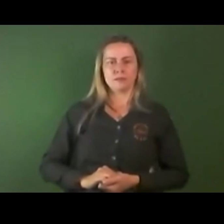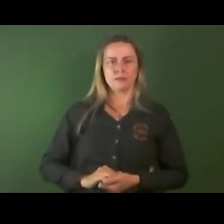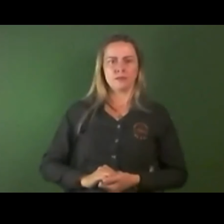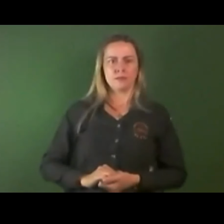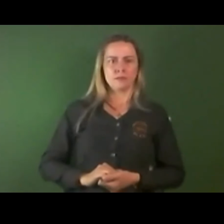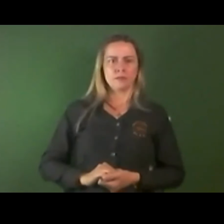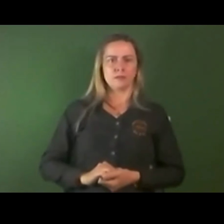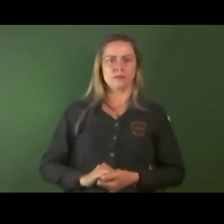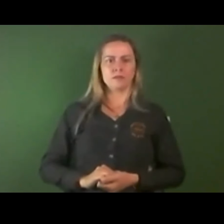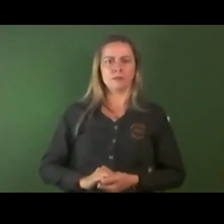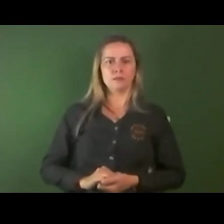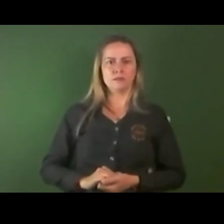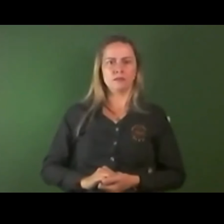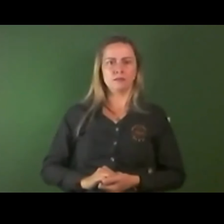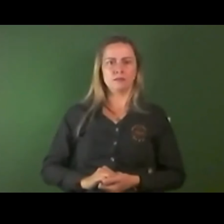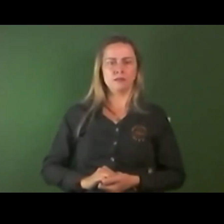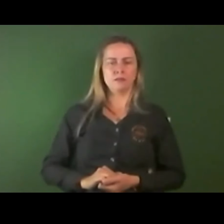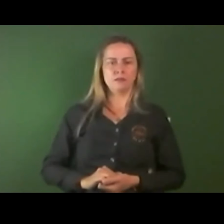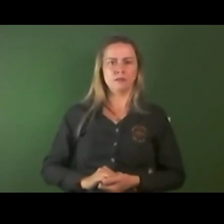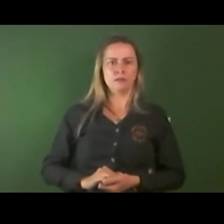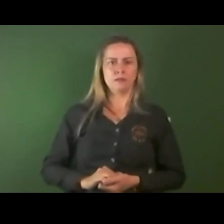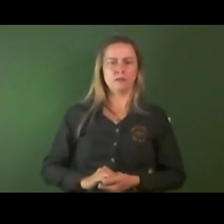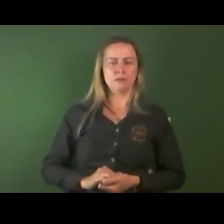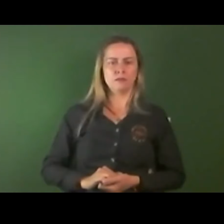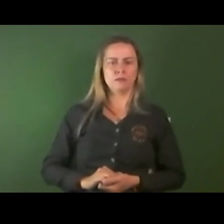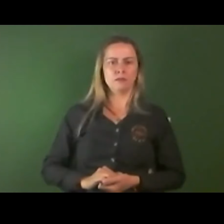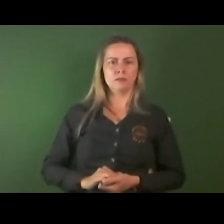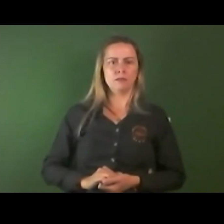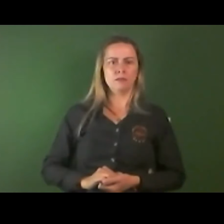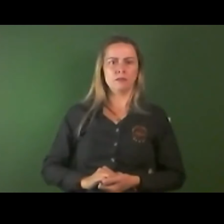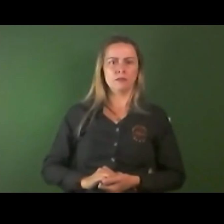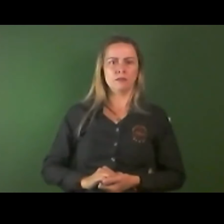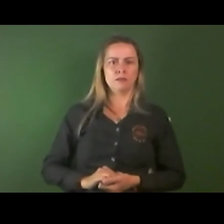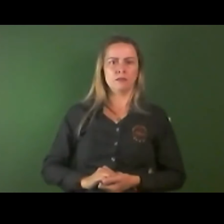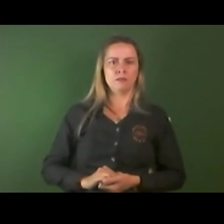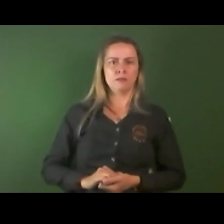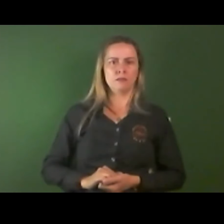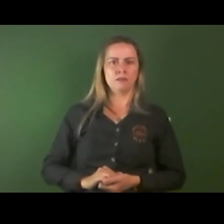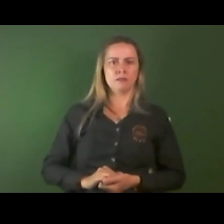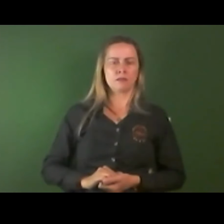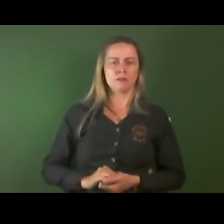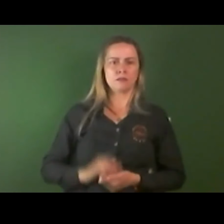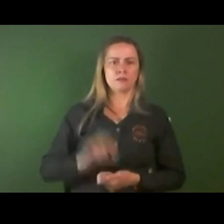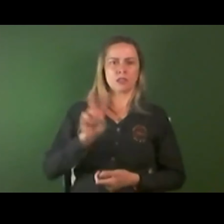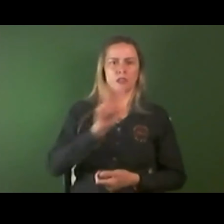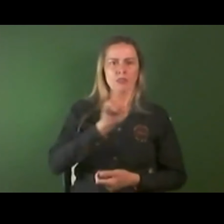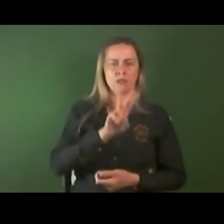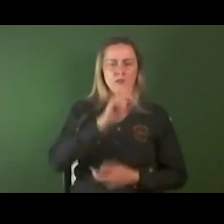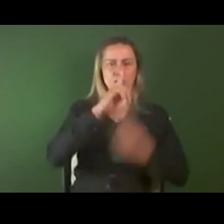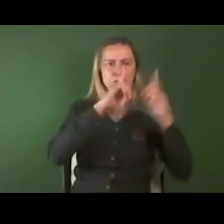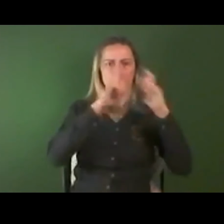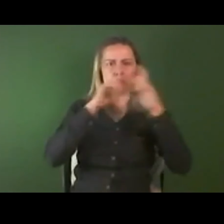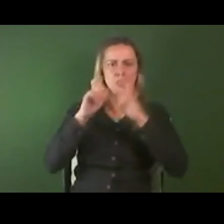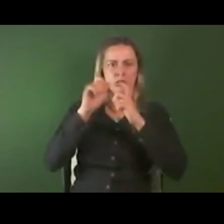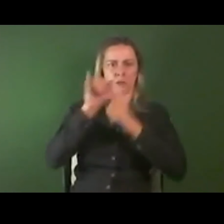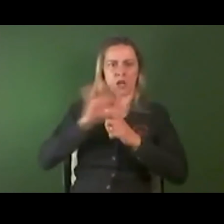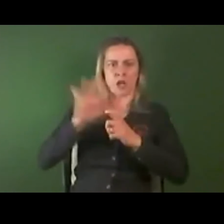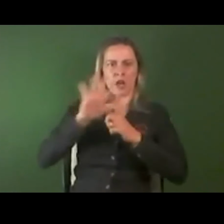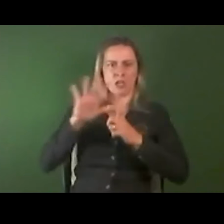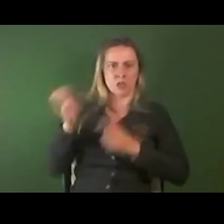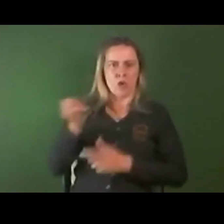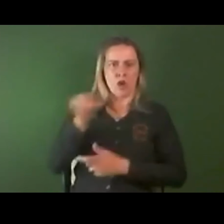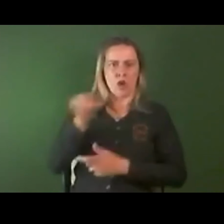gente olhar, né? Sem um lugar de acomodação. Ele vai pegar 2 fotogramas seguidos e vai constituir uma nova imagem, e ainda